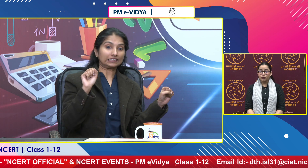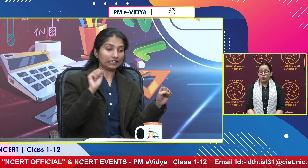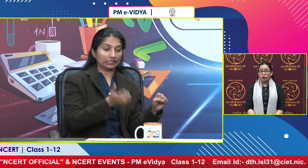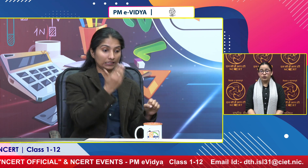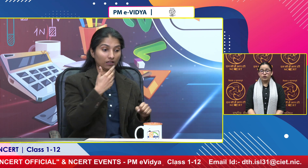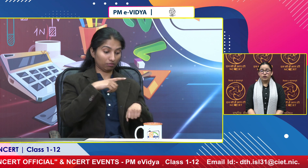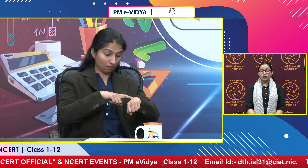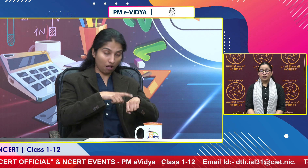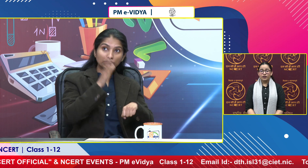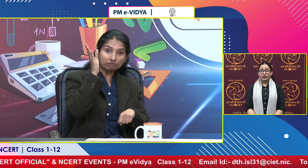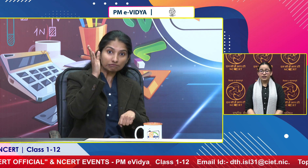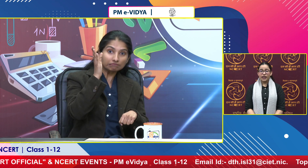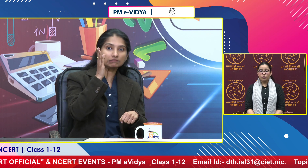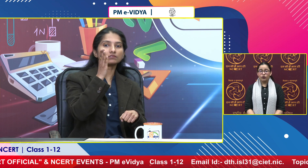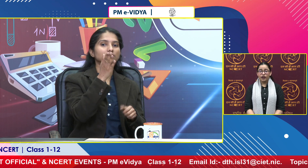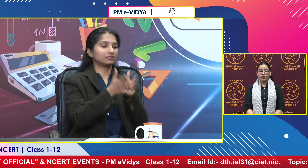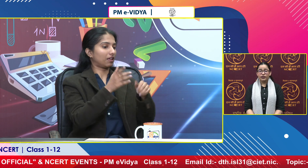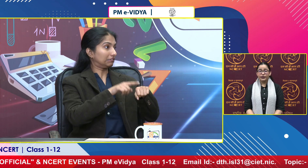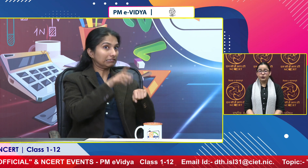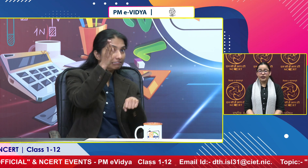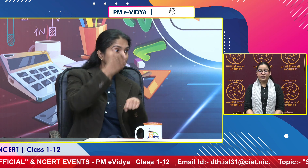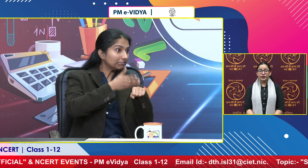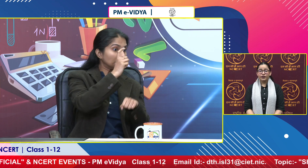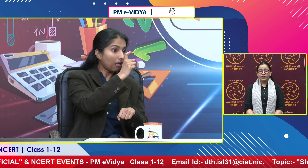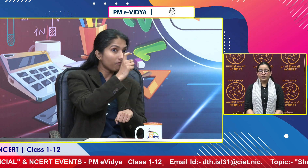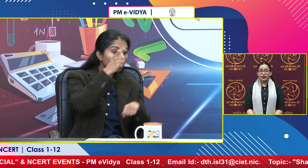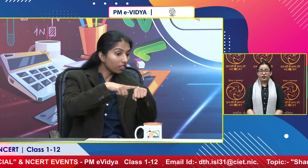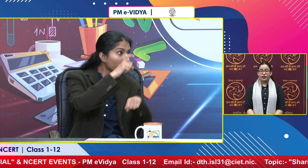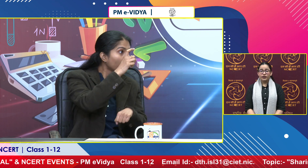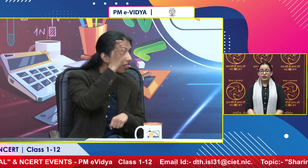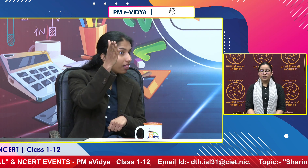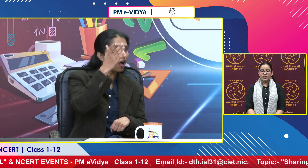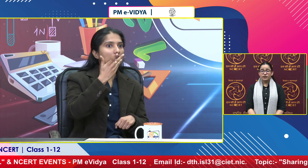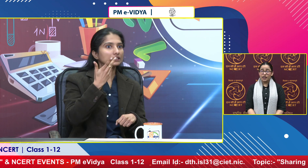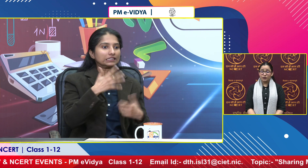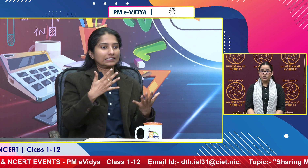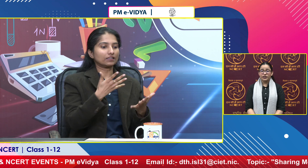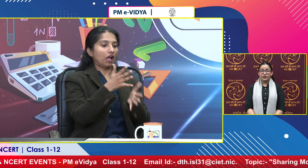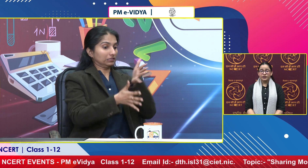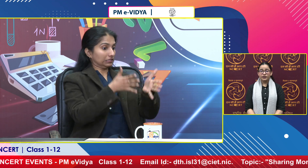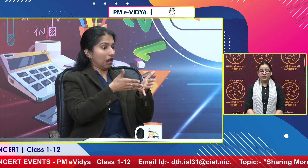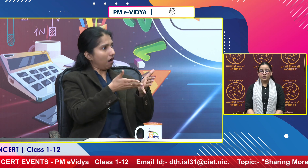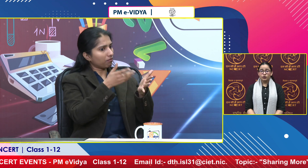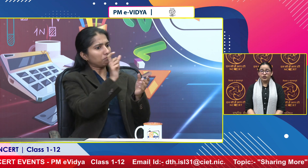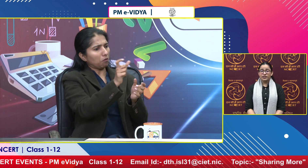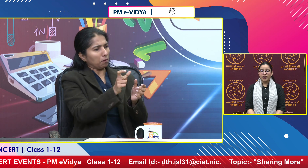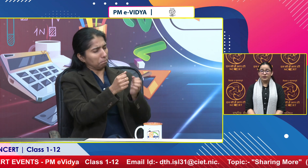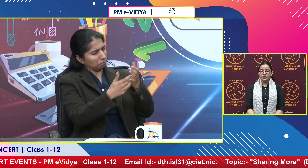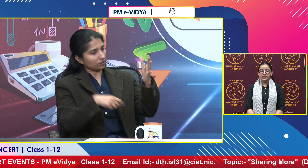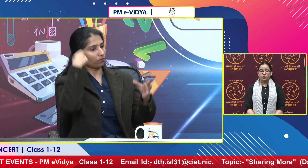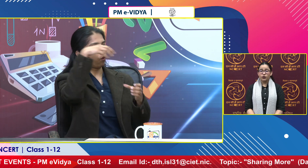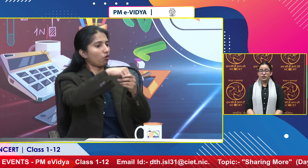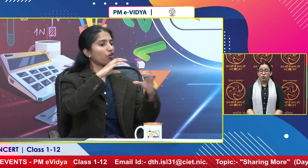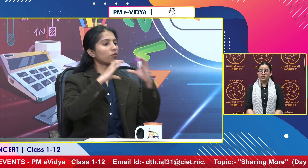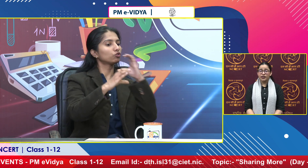सुबह हो गई उठो, टाइम हो गया, लेट हो रहा है, 7 बज गए। तो ये